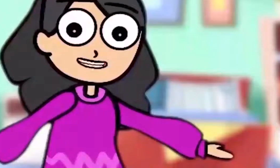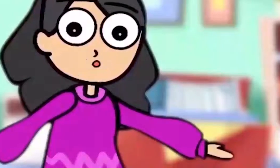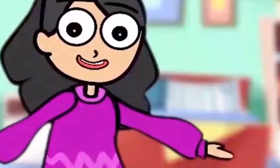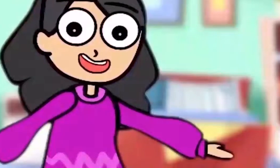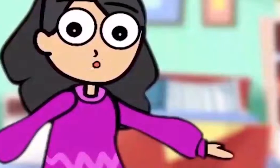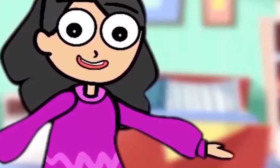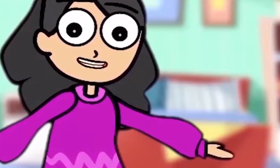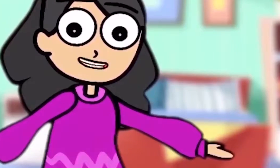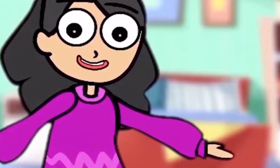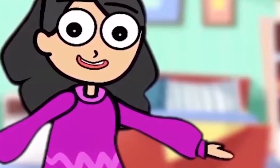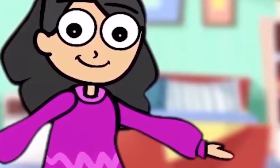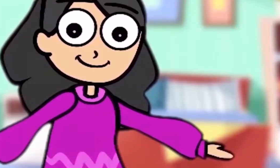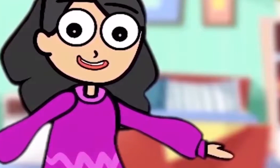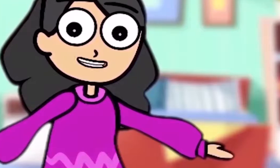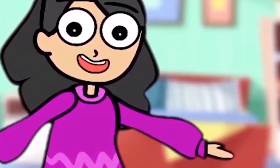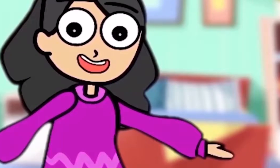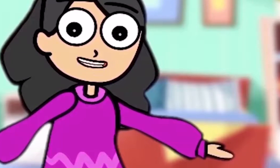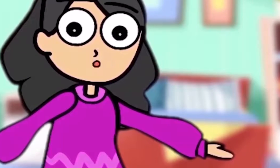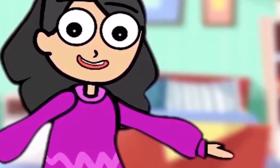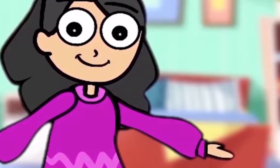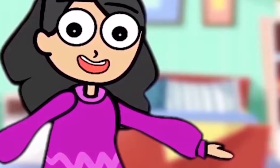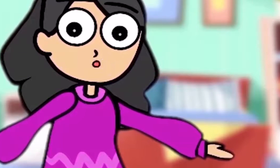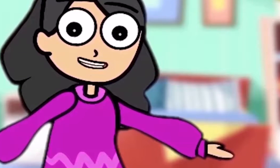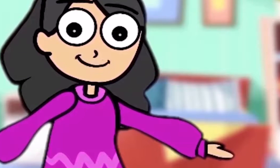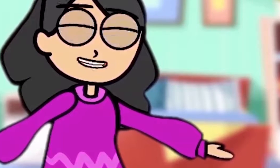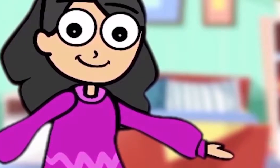এবার আমরা প্রার্থনা করব আর ঈশ্বরের সাথে কথা বলবো।